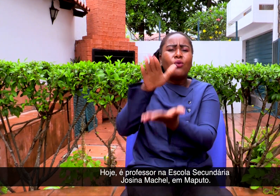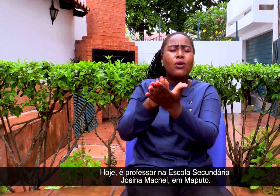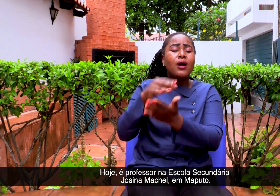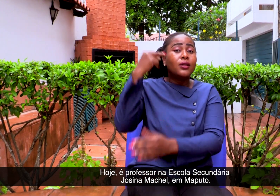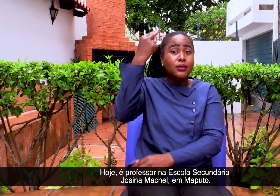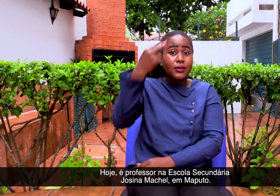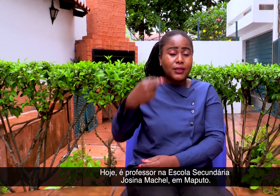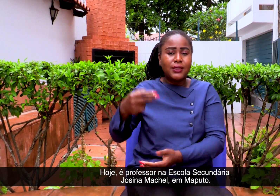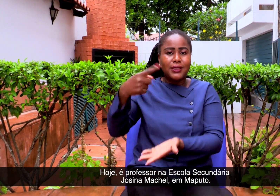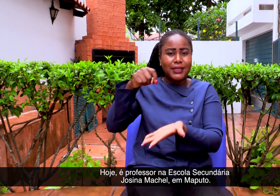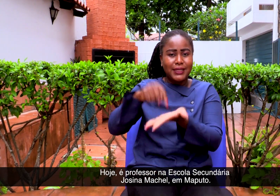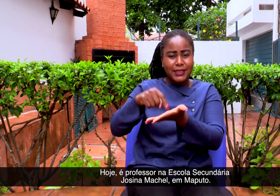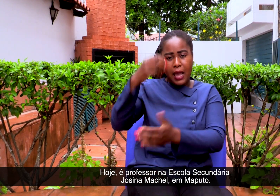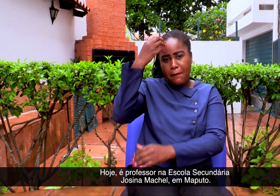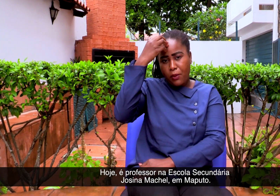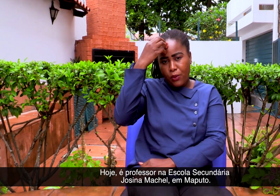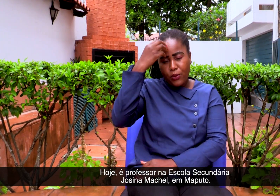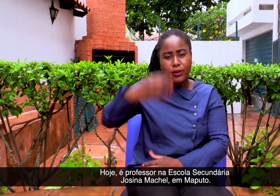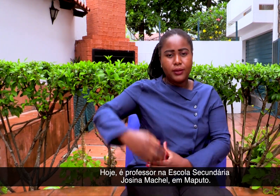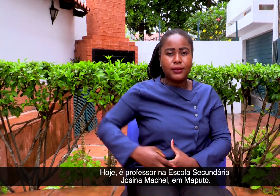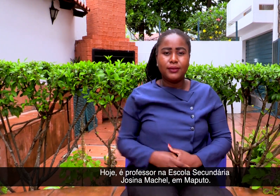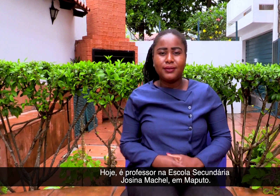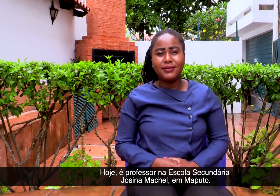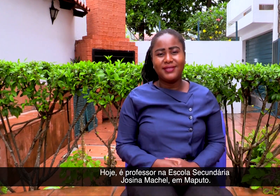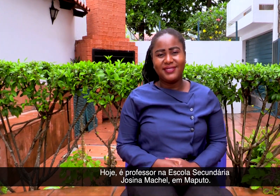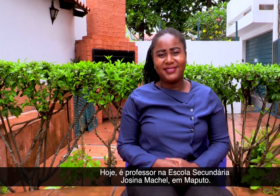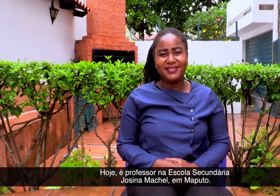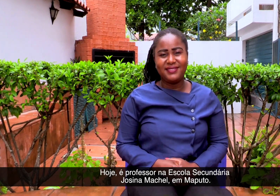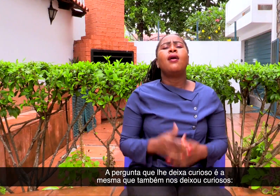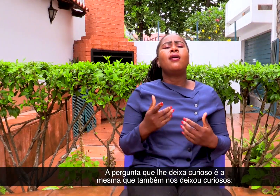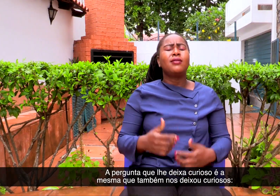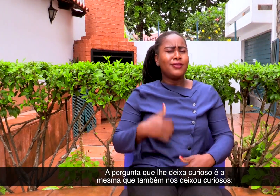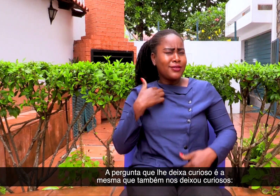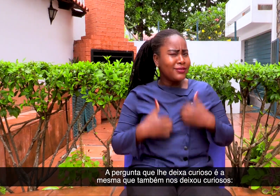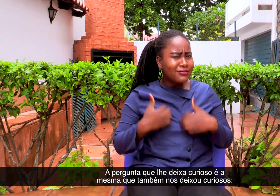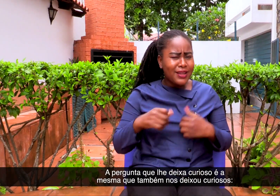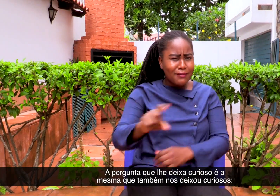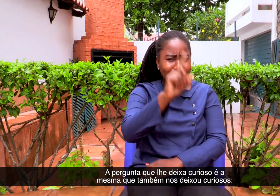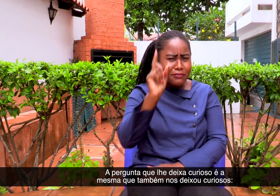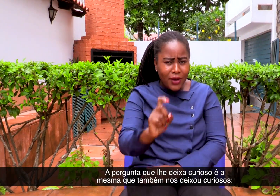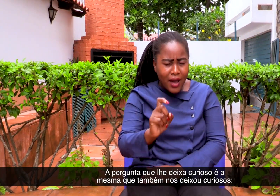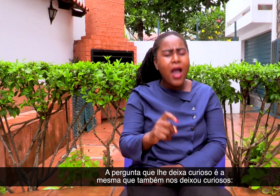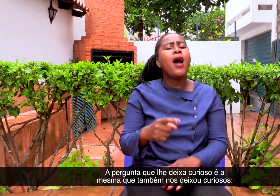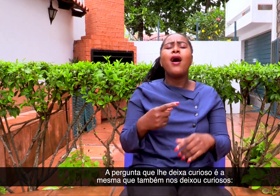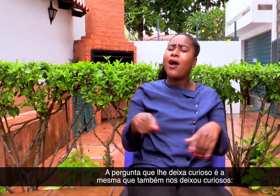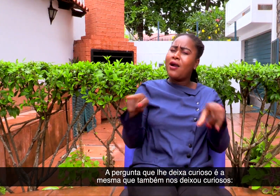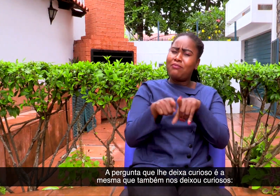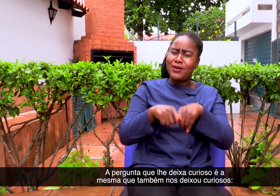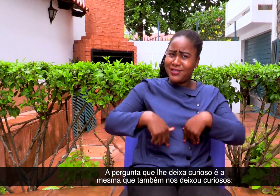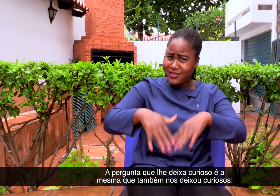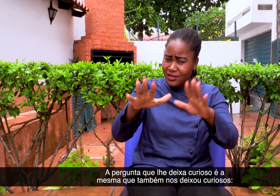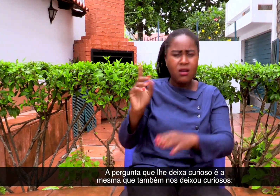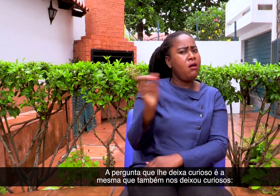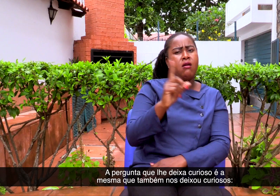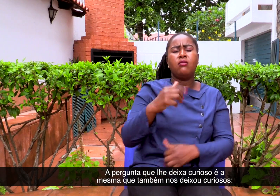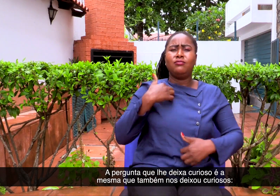é professor na Escola Secundária Josina Machel, em Maputo. A pergunta que lhe deixa curioso